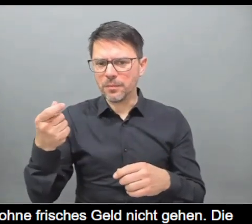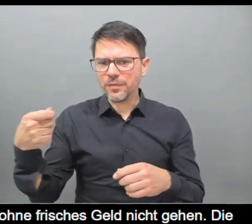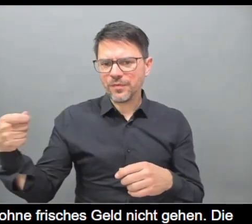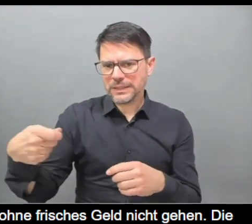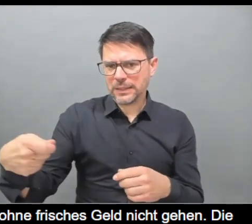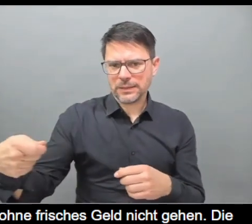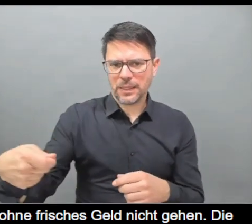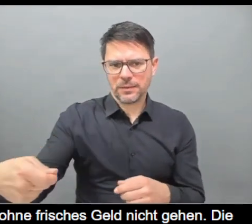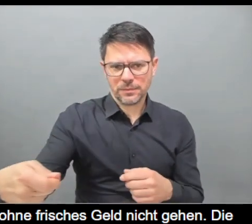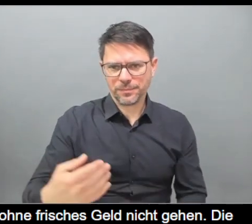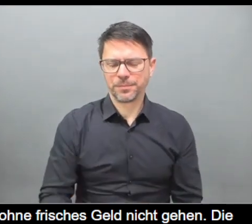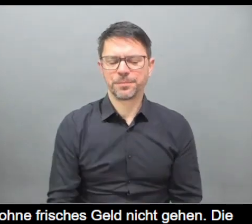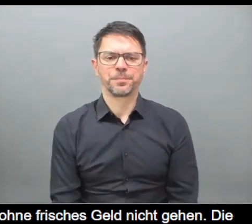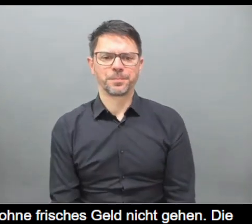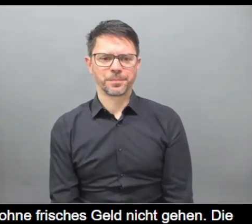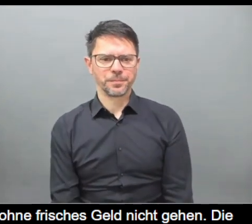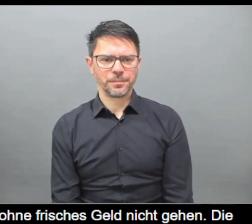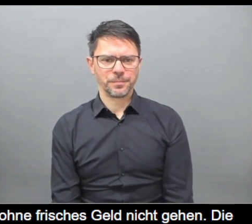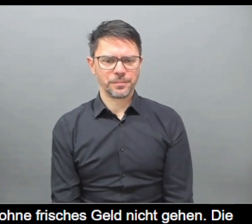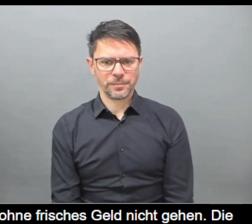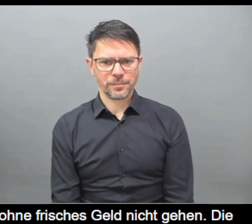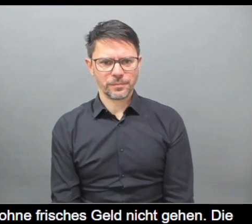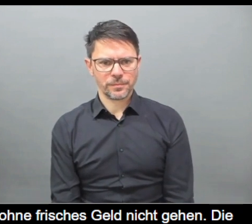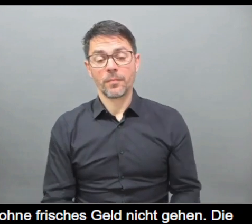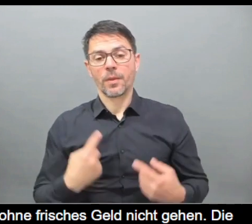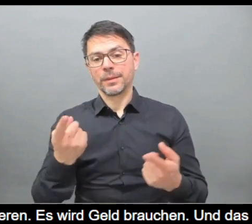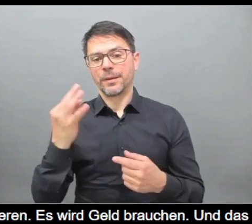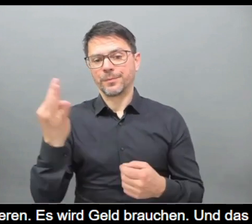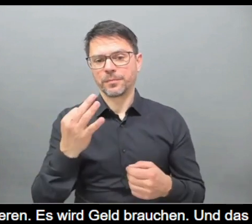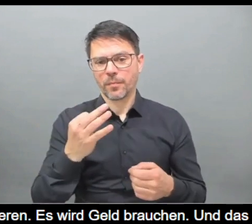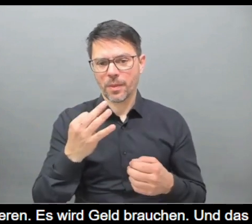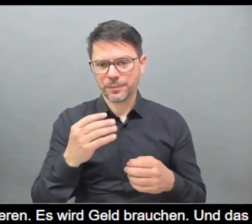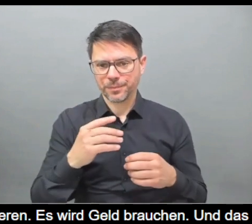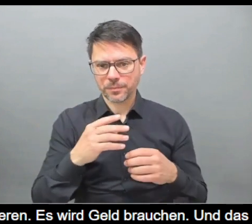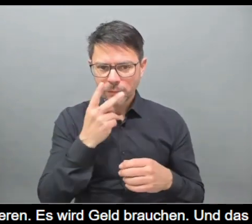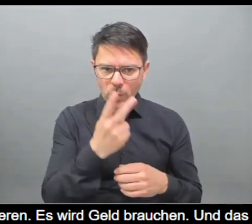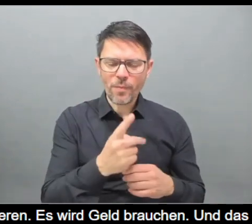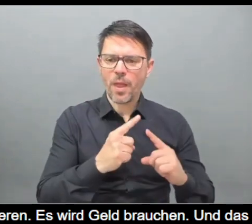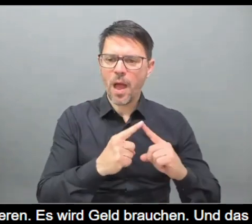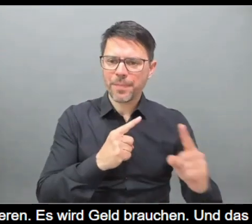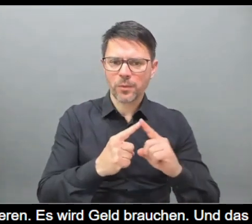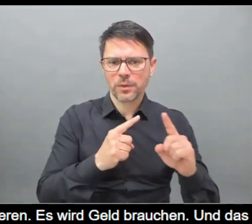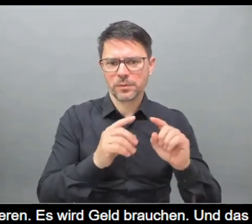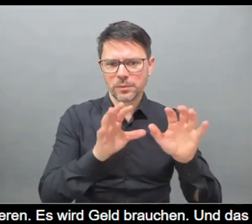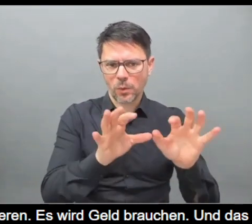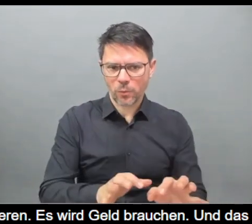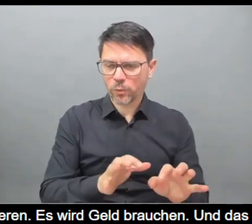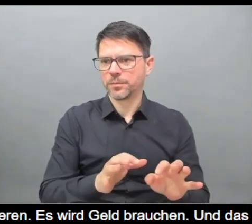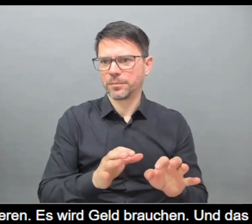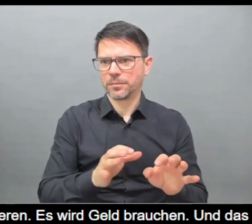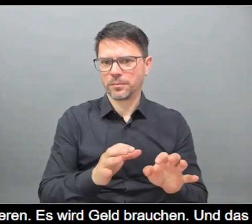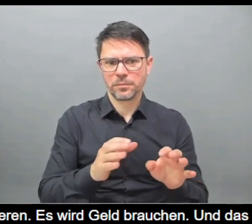ich möchte noch einmal abschließend bekräftigen, es braucht dringend eine sofortige Stabilisierung, weil sonst die Gefahr droht, dass einige Kliniken diesen